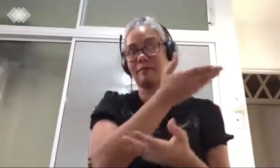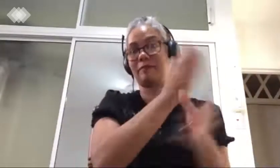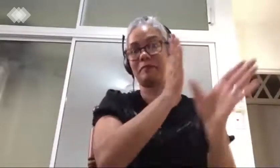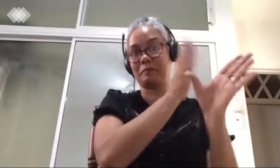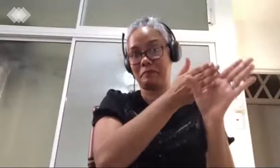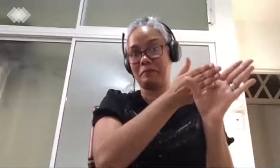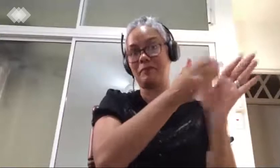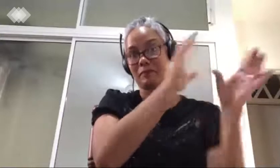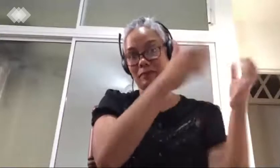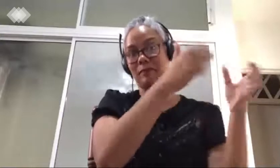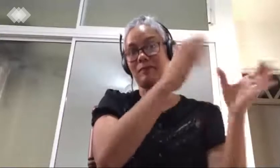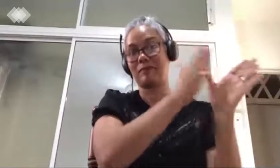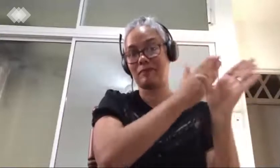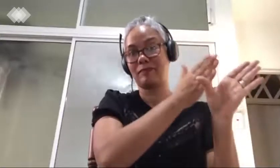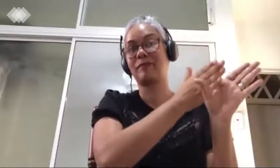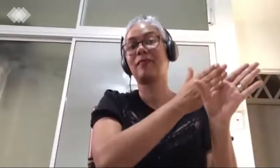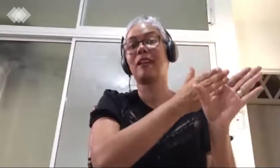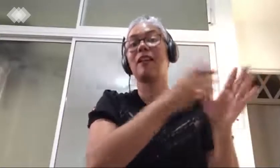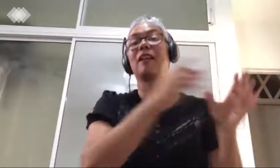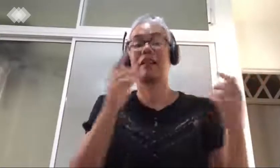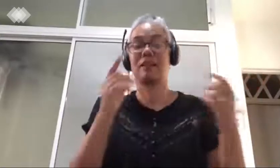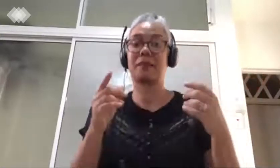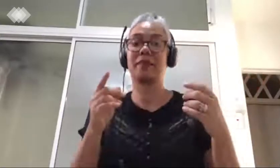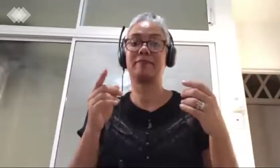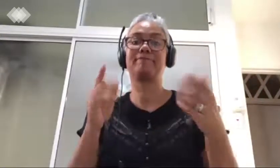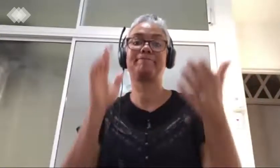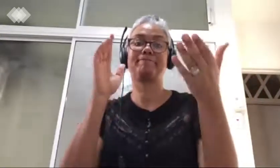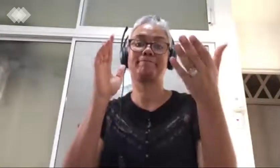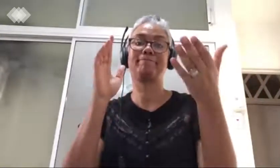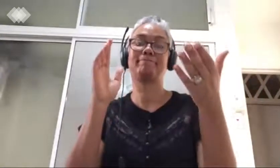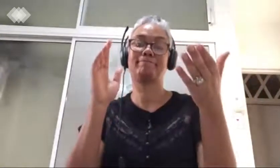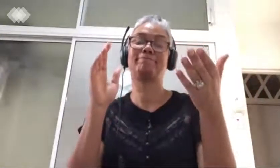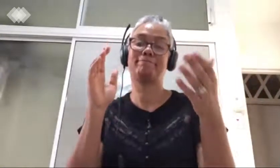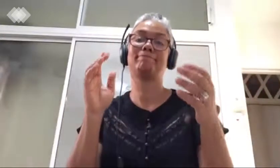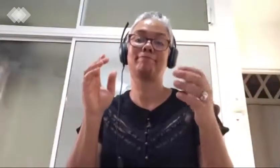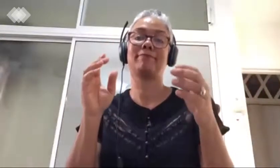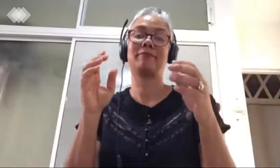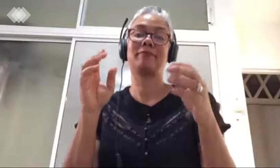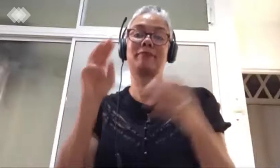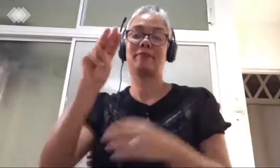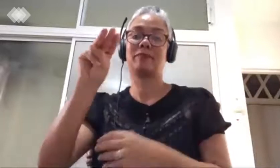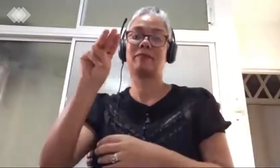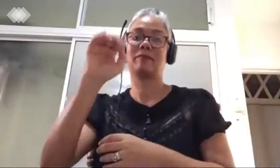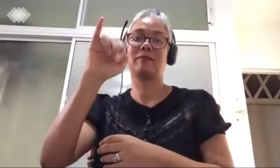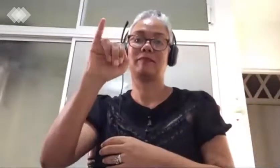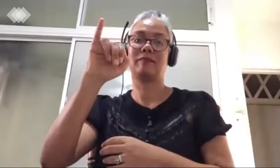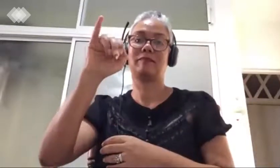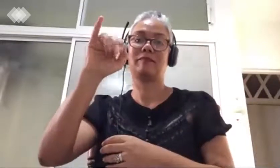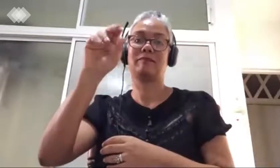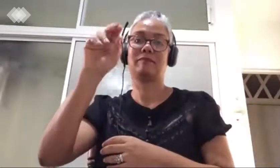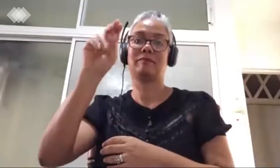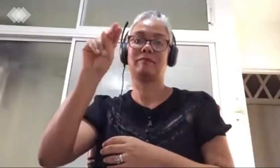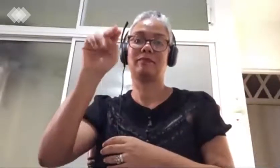pero también el Ministerio de Educación Superior, la Dirección de Orientación y Psicología y varias escuelas